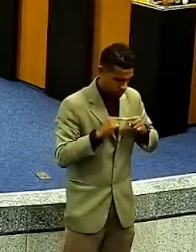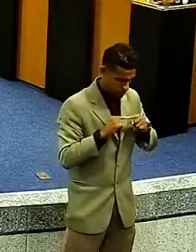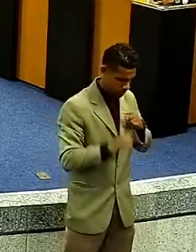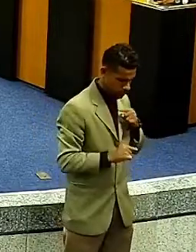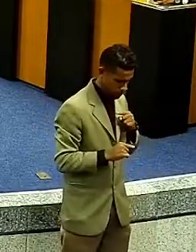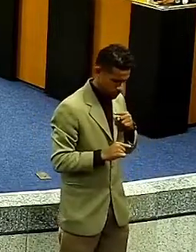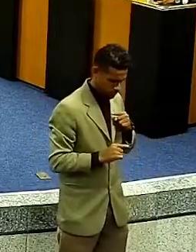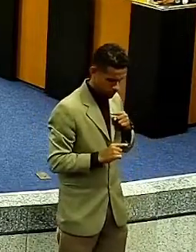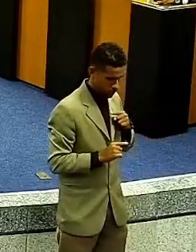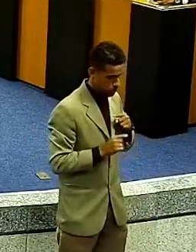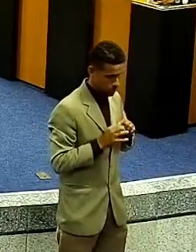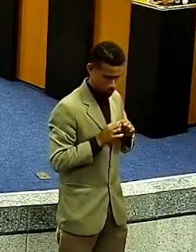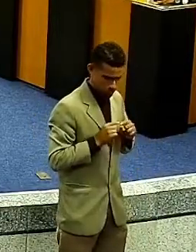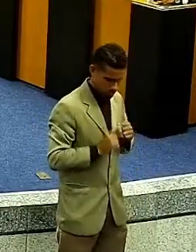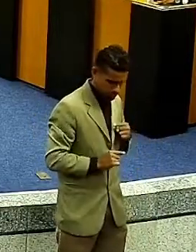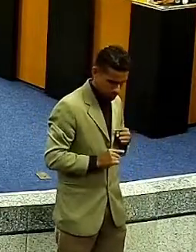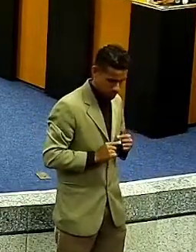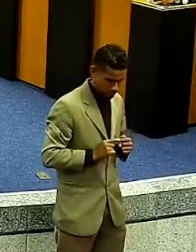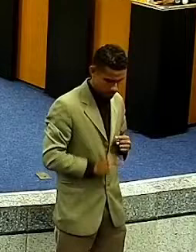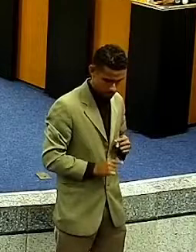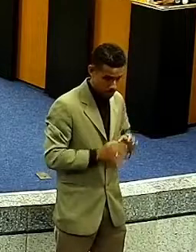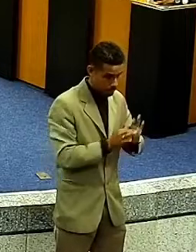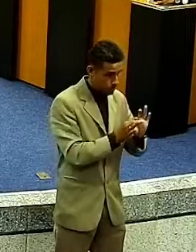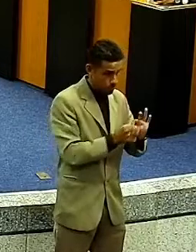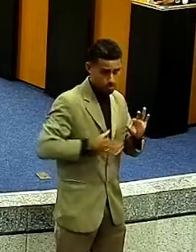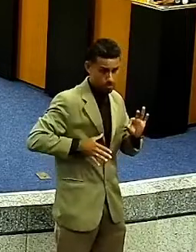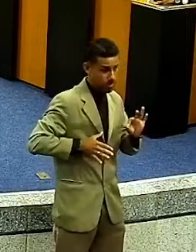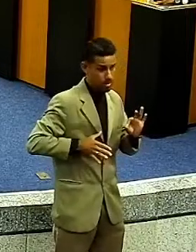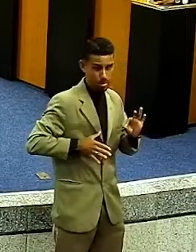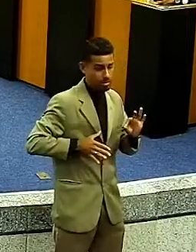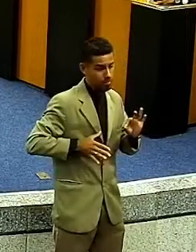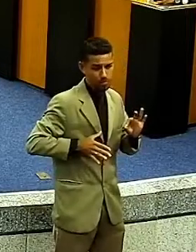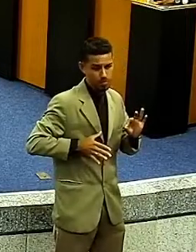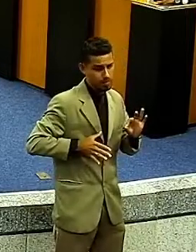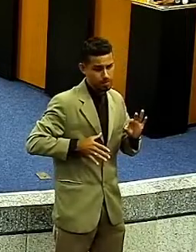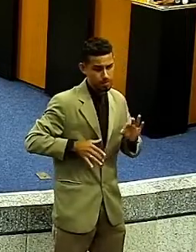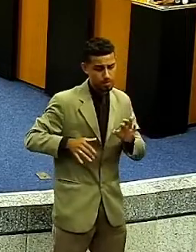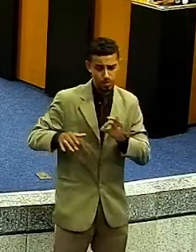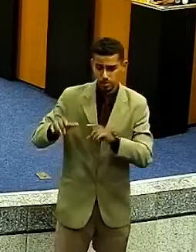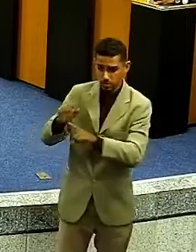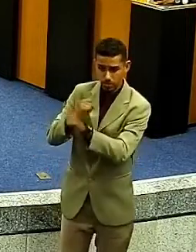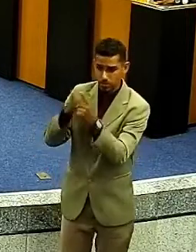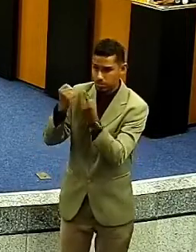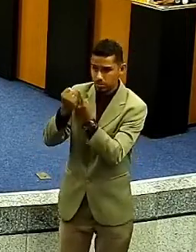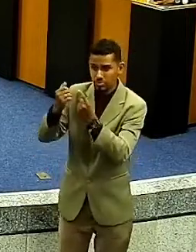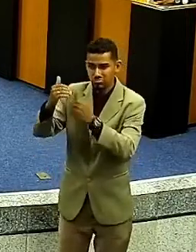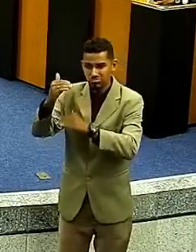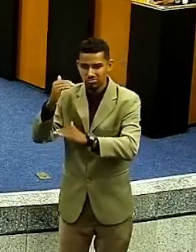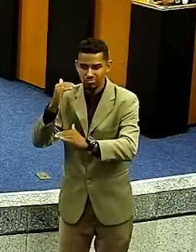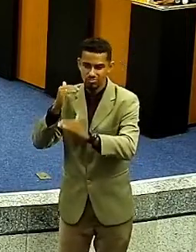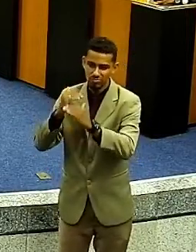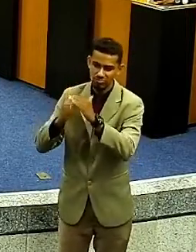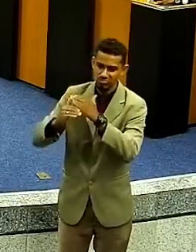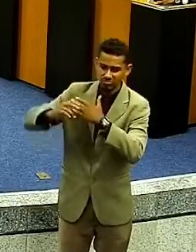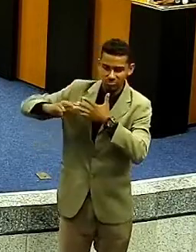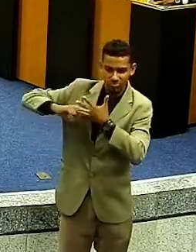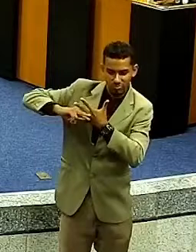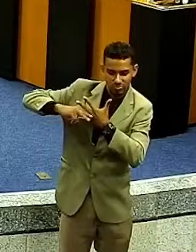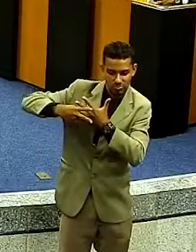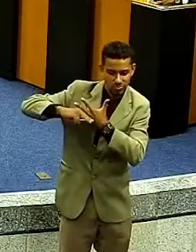deixa quando uma instituição deixa de exercer bem o seu papel a sociedade sofre as consequências